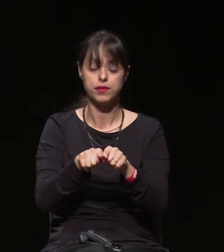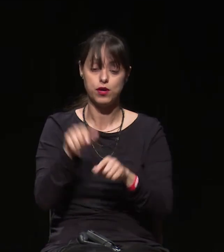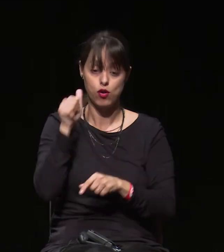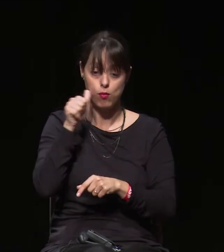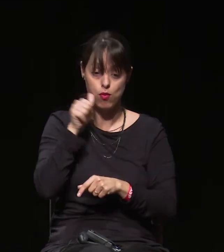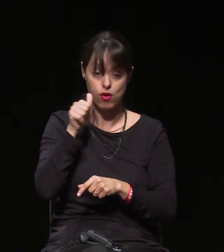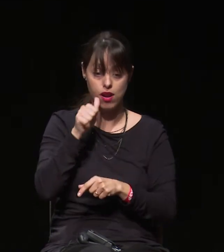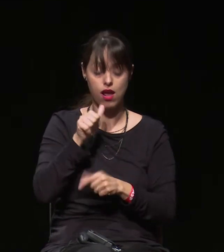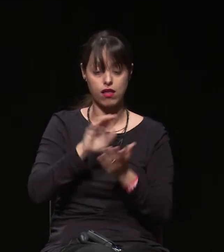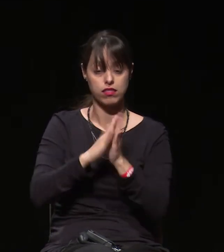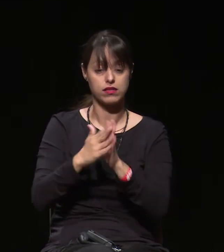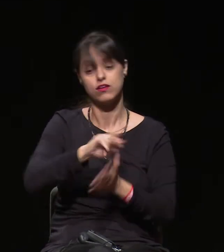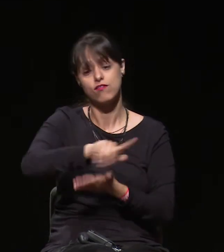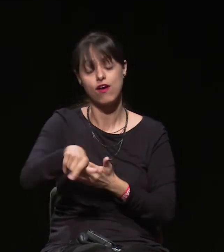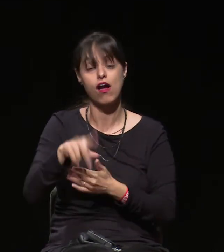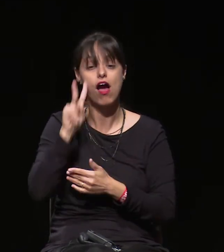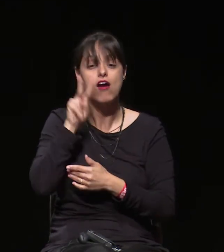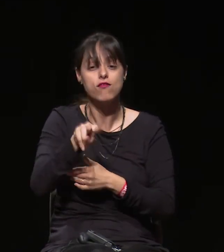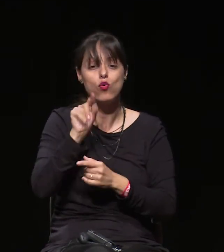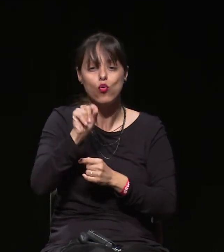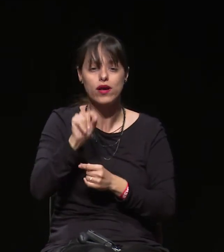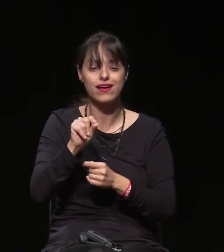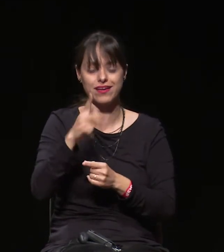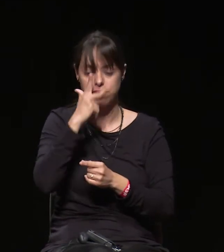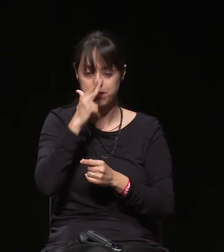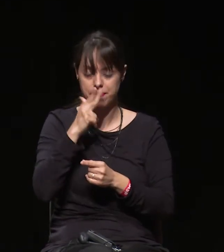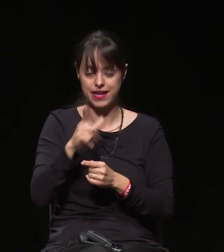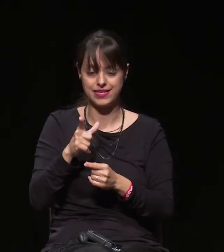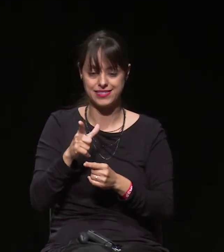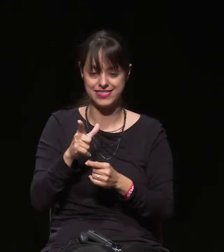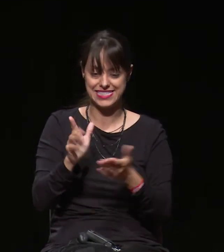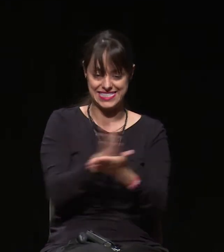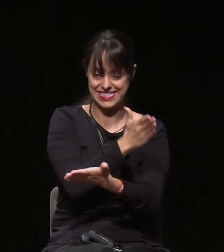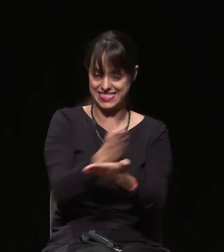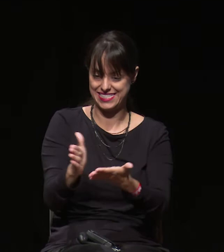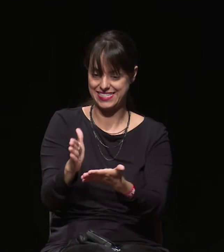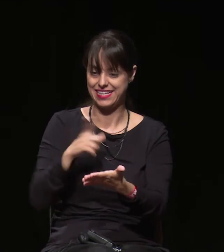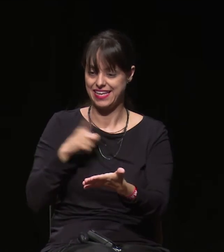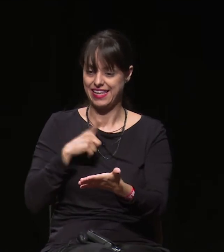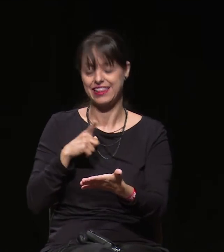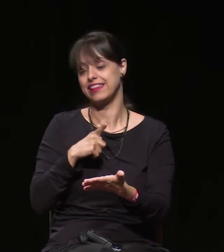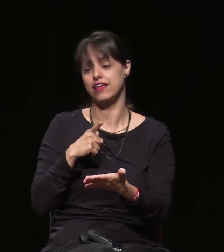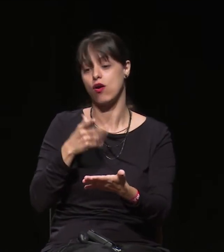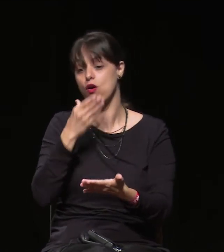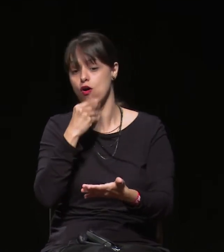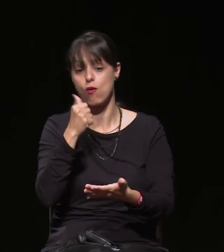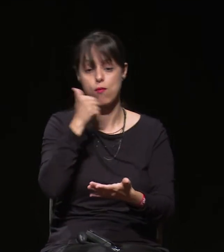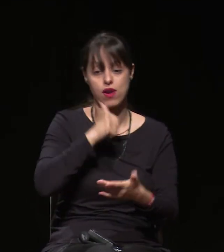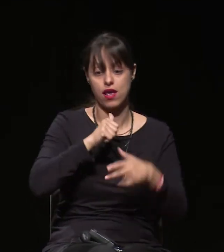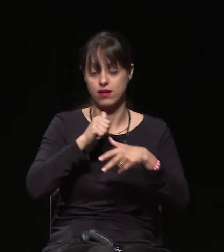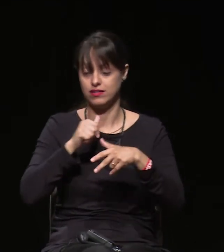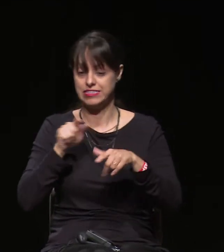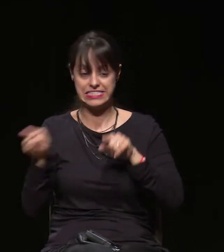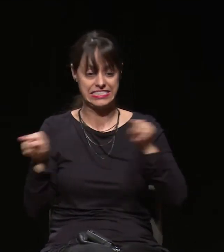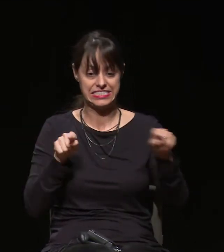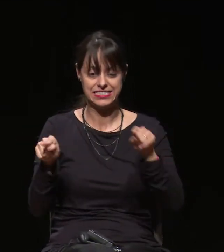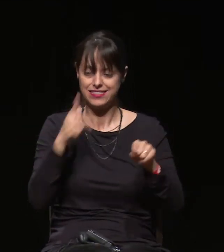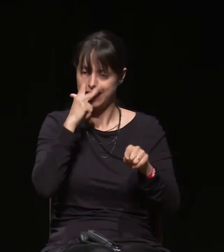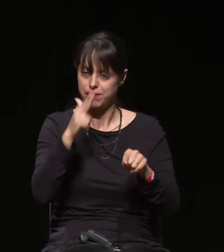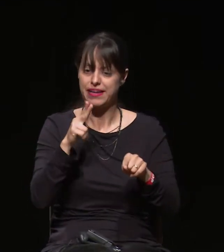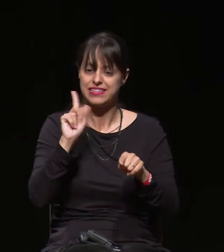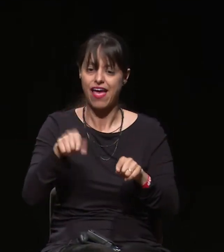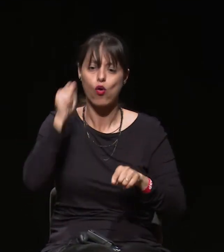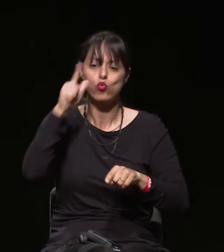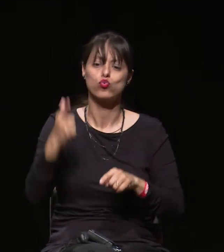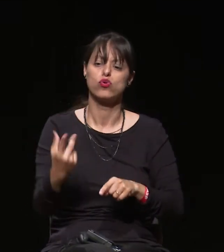específica, criticando a visão que considera o sexismo e a desigualdade entre os sexos como um apanágio das culturas atrasadas,